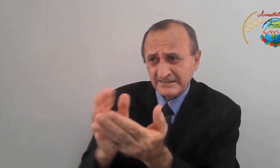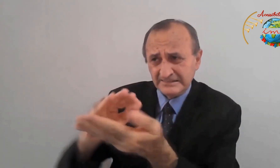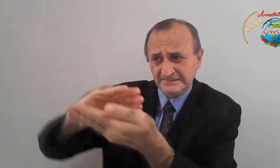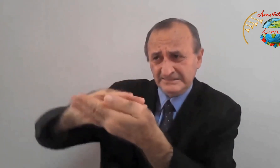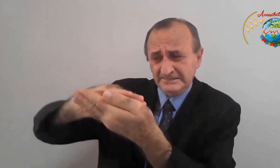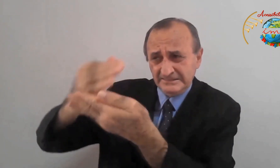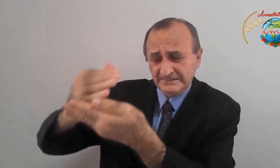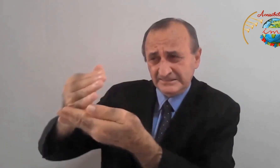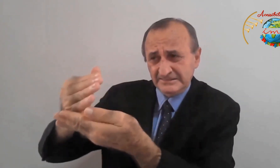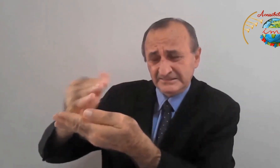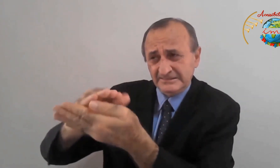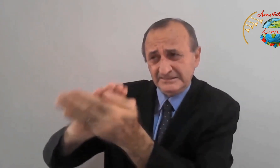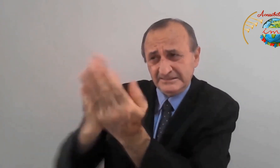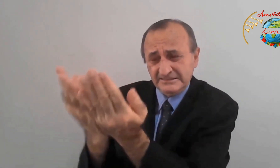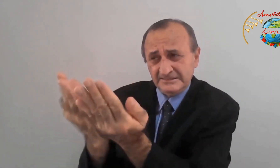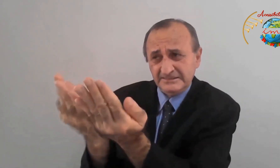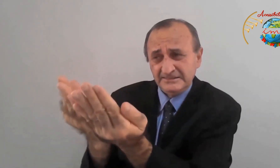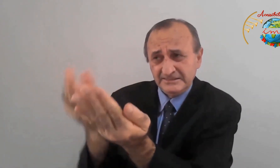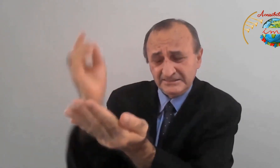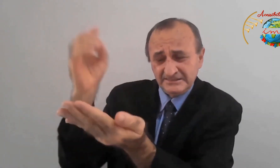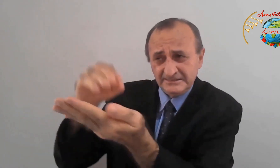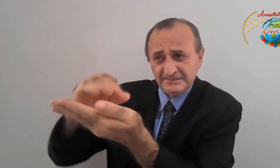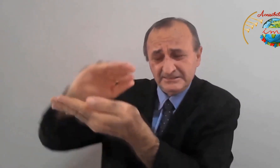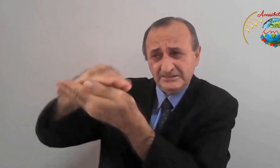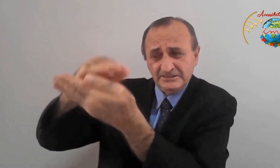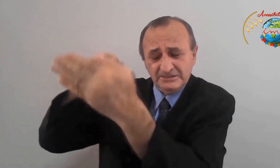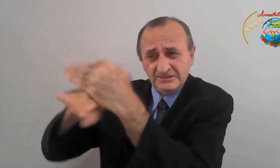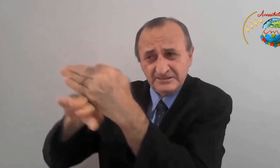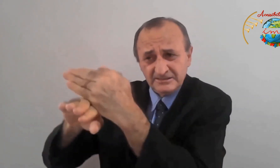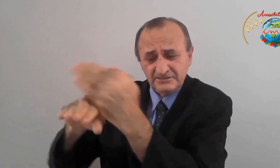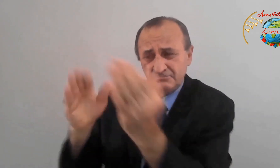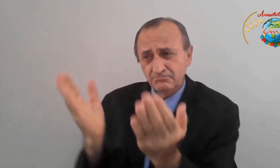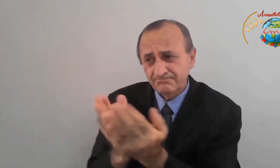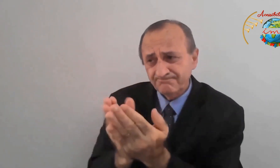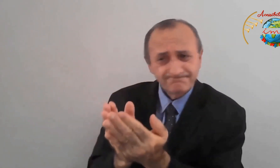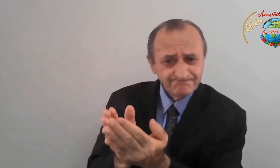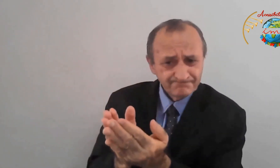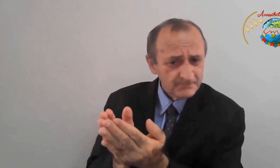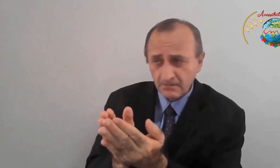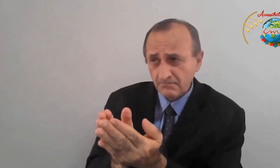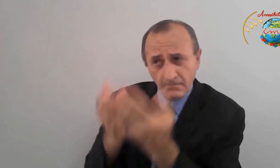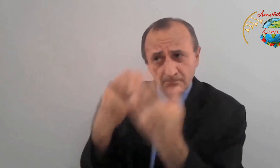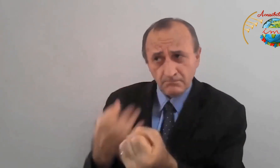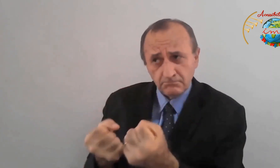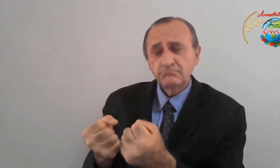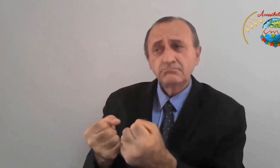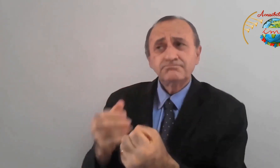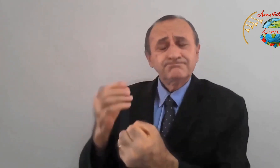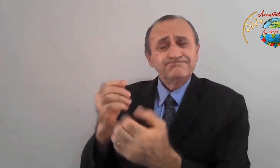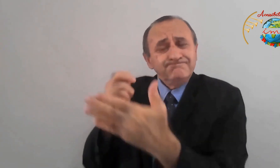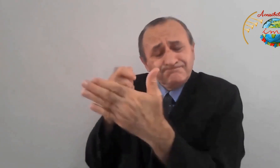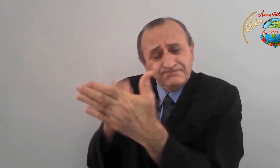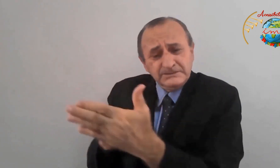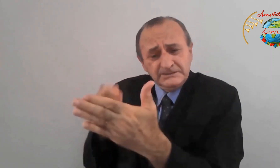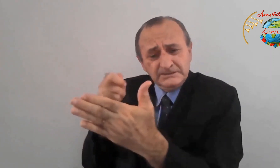quando viam tudo isso, a Bíblia ali escondida, será que os servos aceitavam isso? Não, muitos